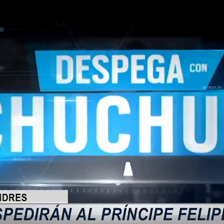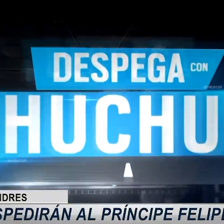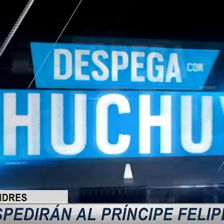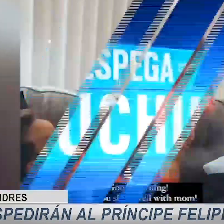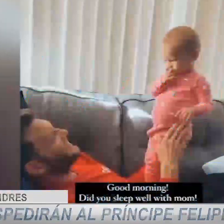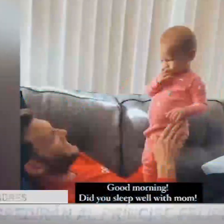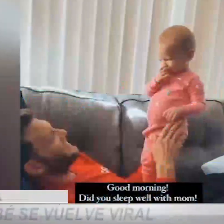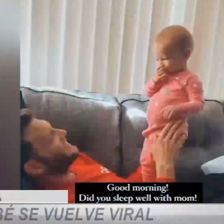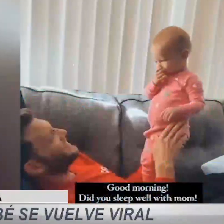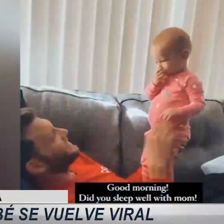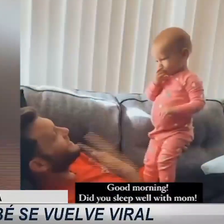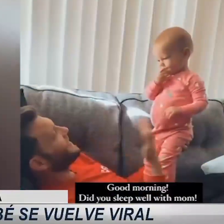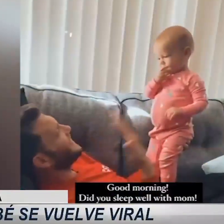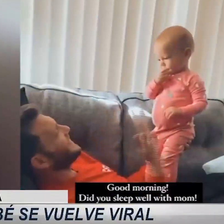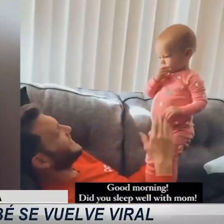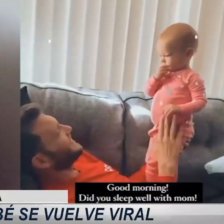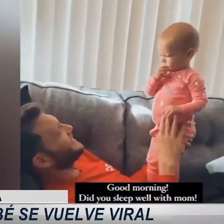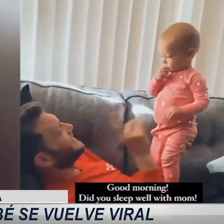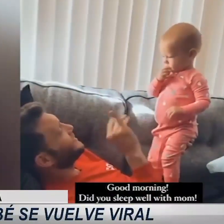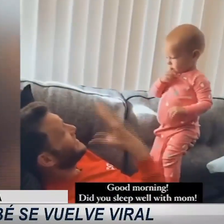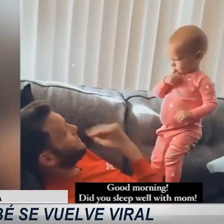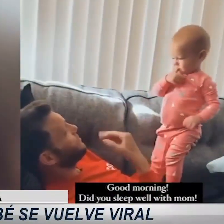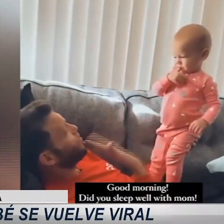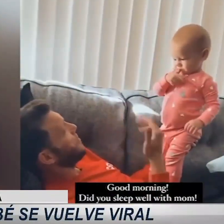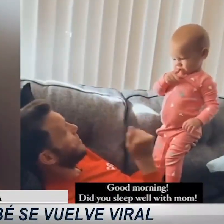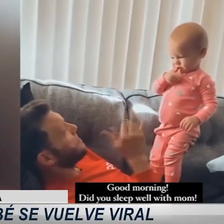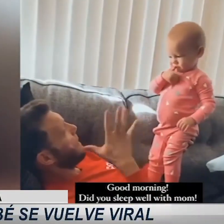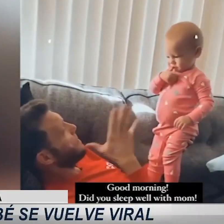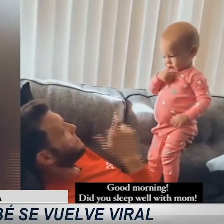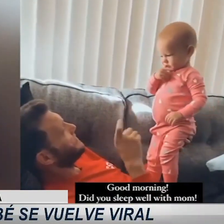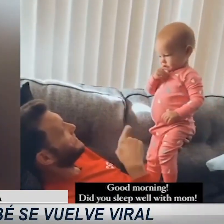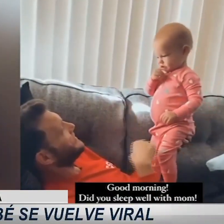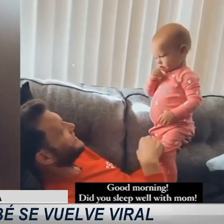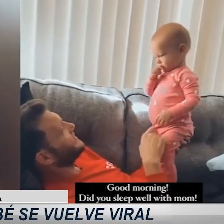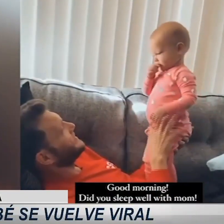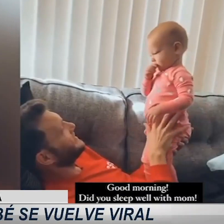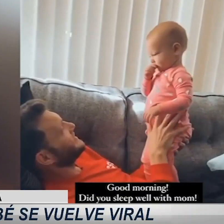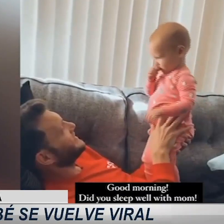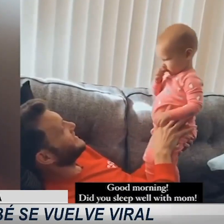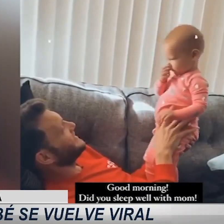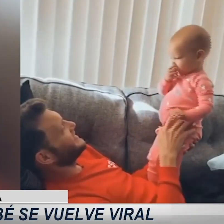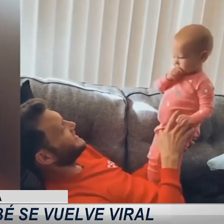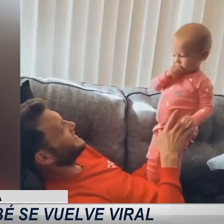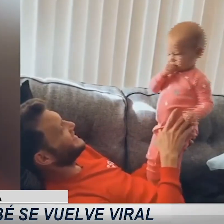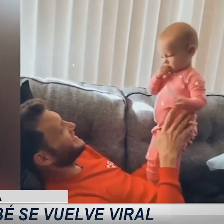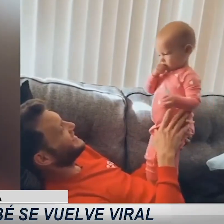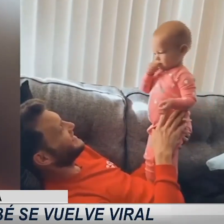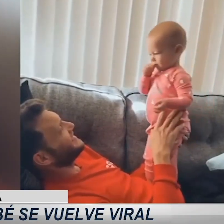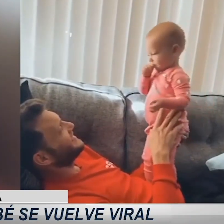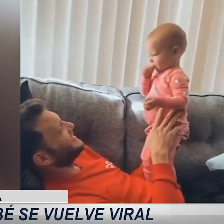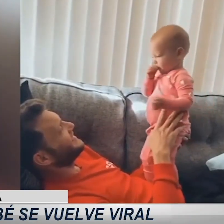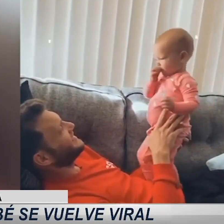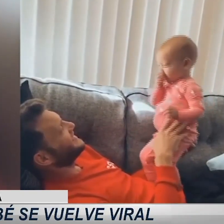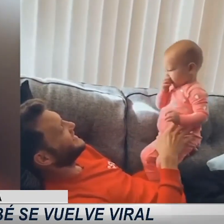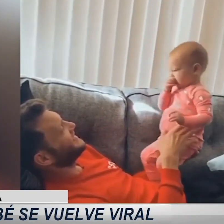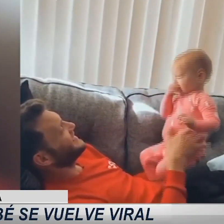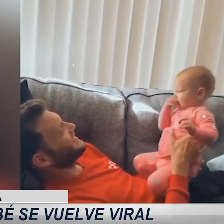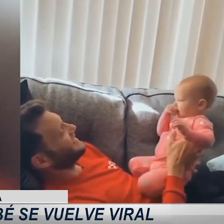Se ha difundido un video donde un padre sordo intenta comunicarse con su hija de un año mediante el lenguaje de signos y la bebé